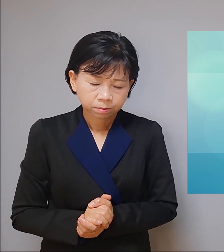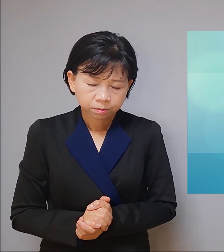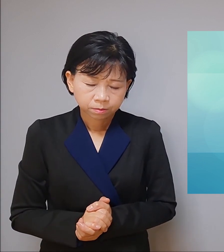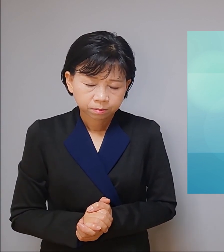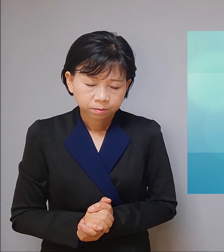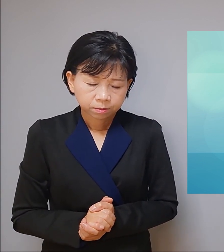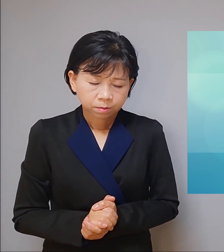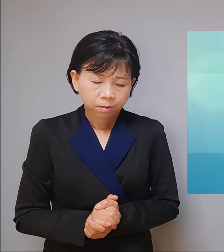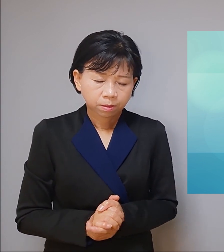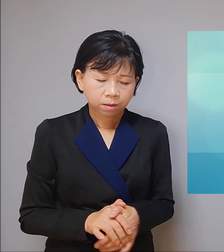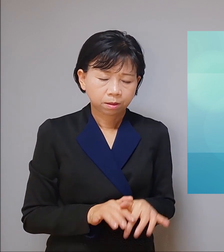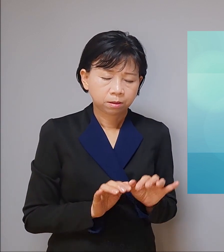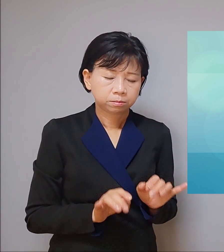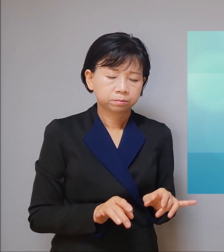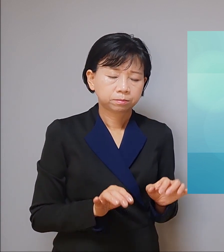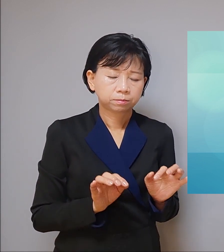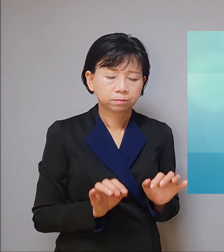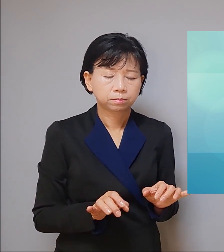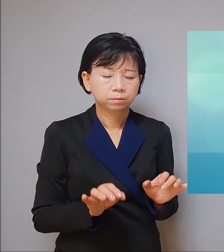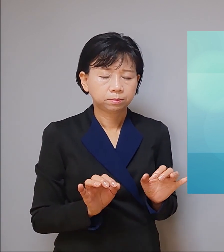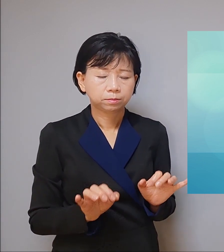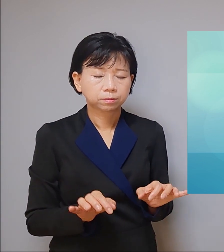아멘.